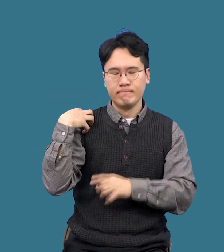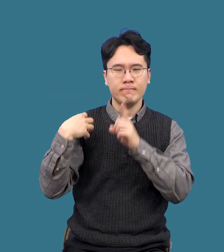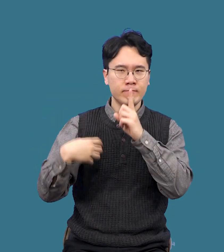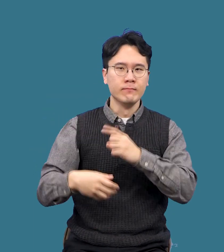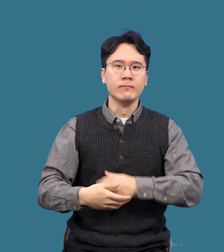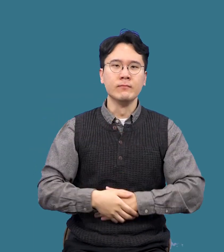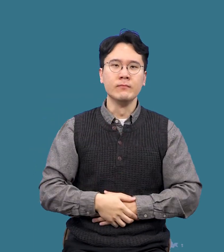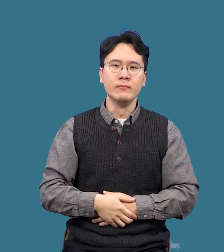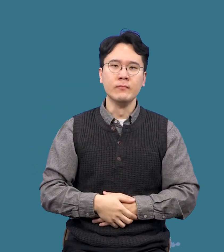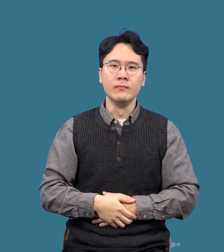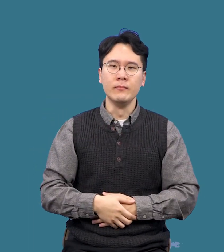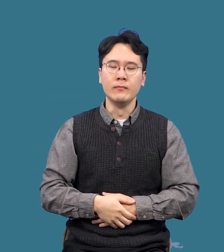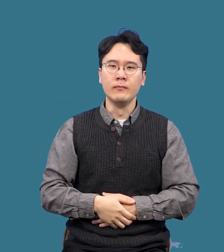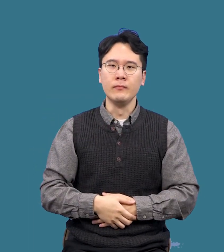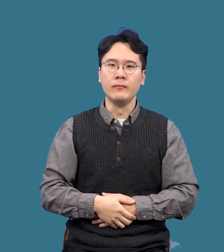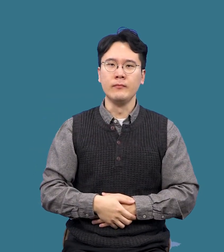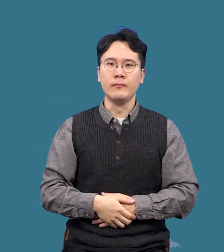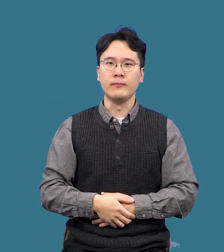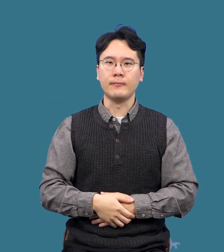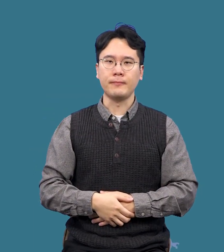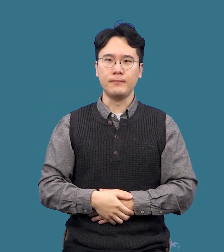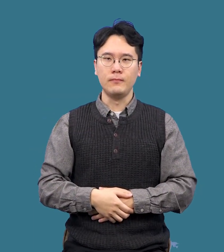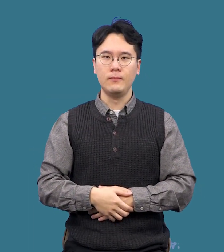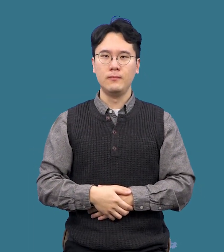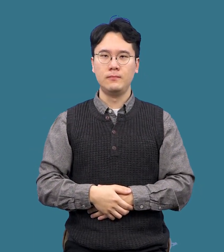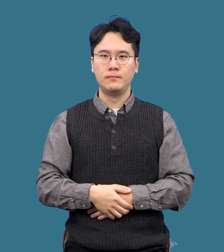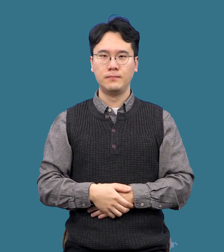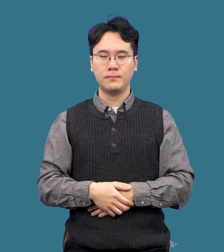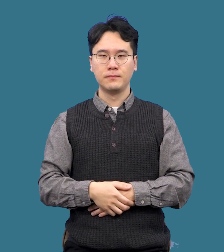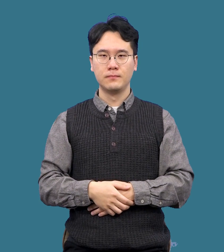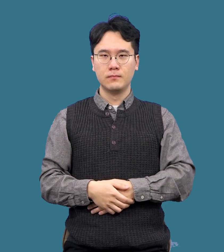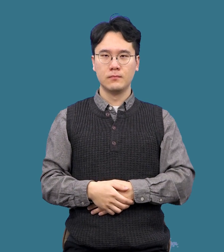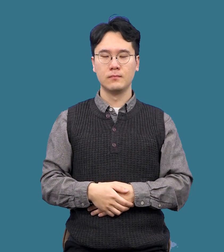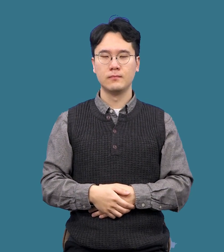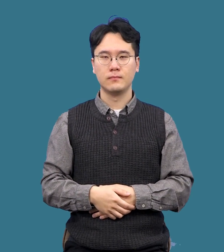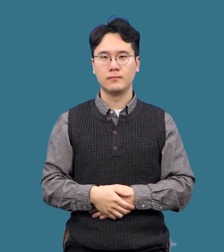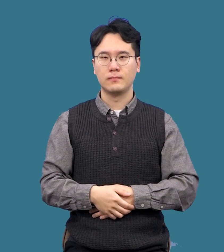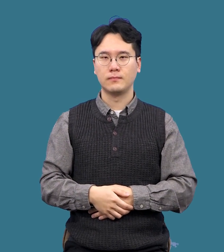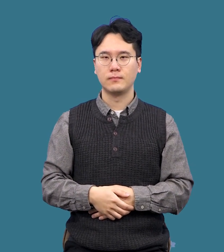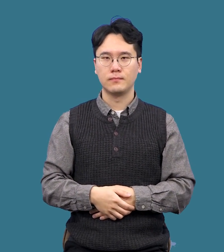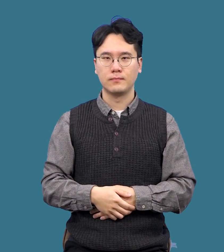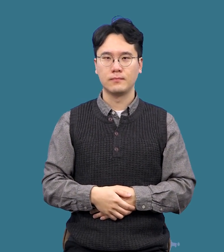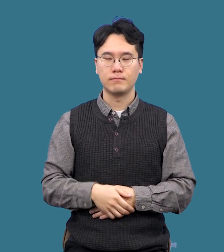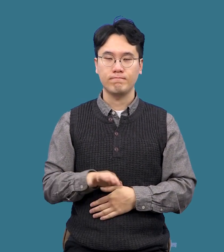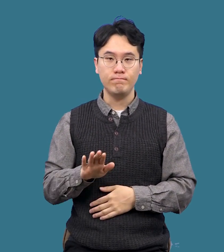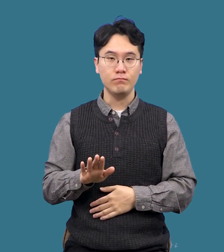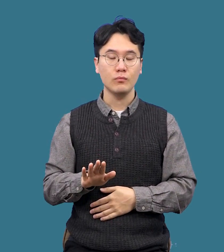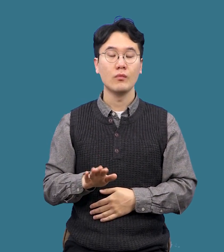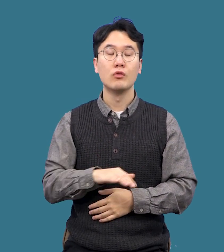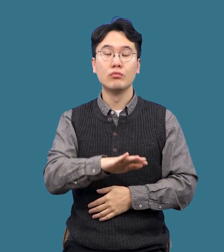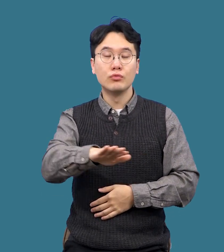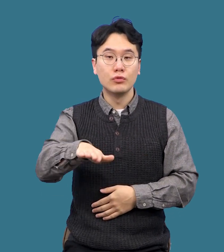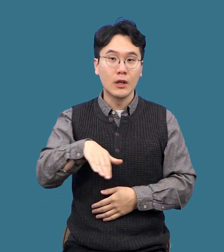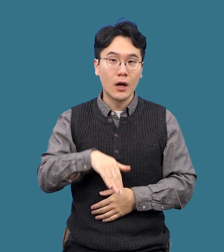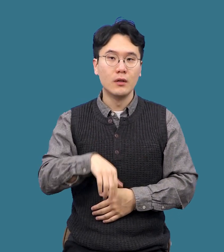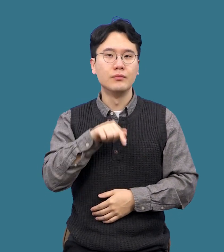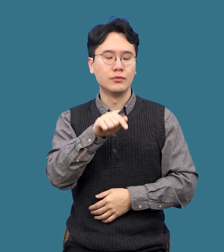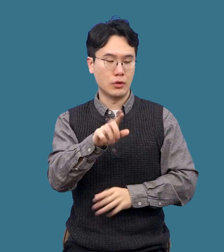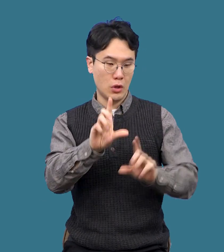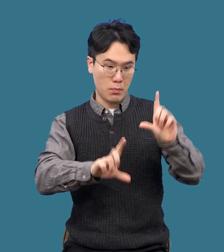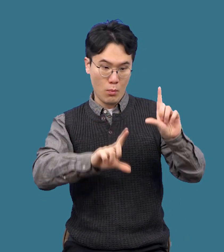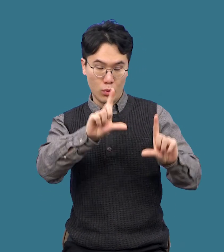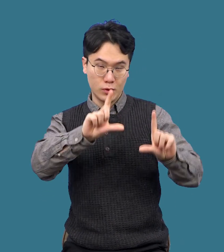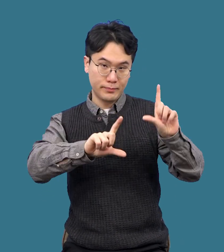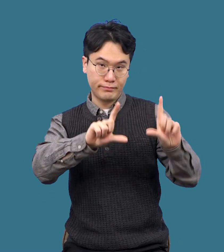보여줍니다. 자, 그런데 이런 배열을 우리가 공중에 떠서 하늘에서 본다면 이 배열이